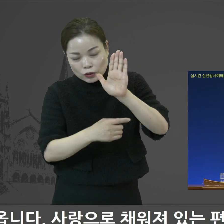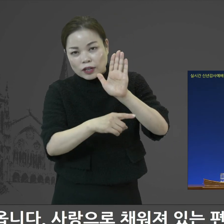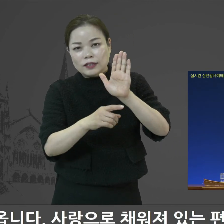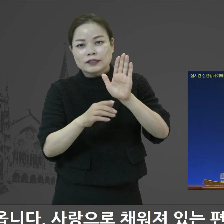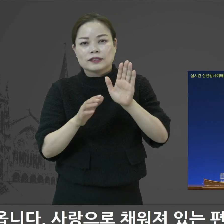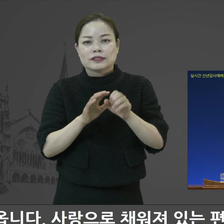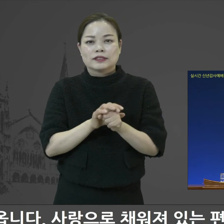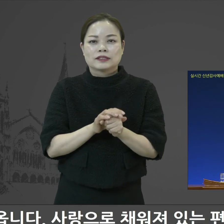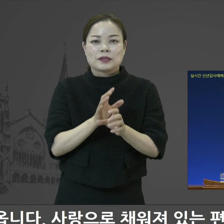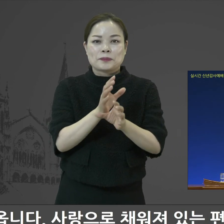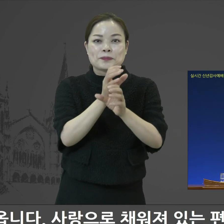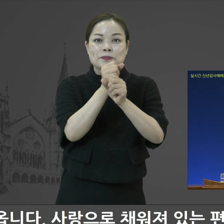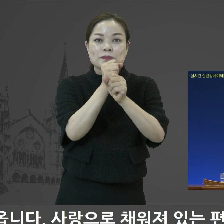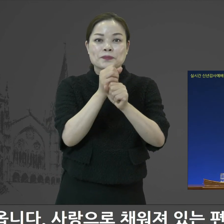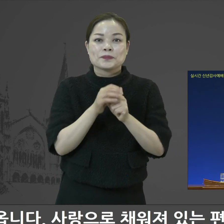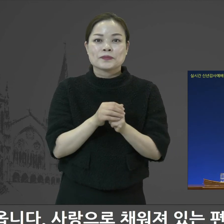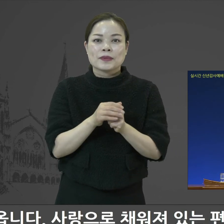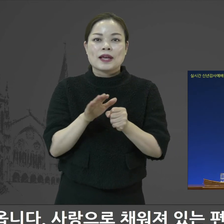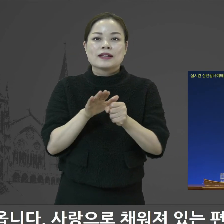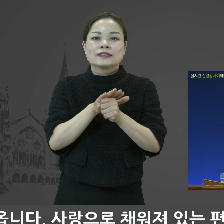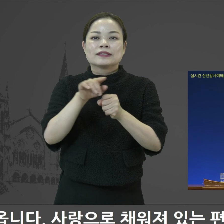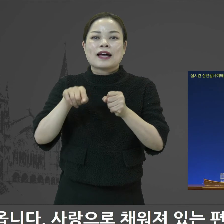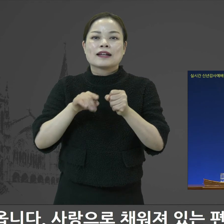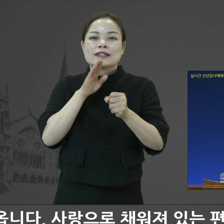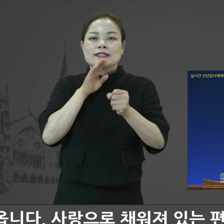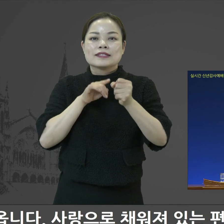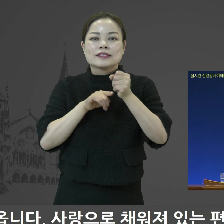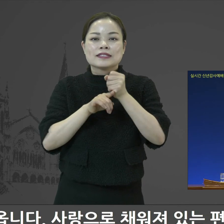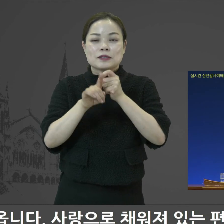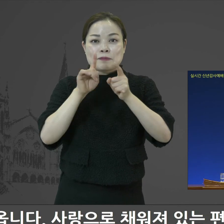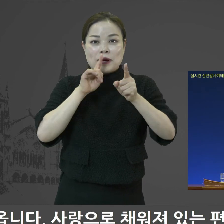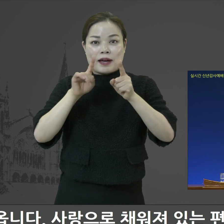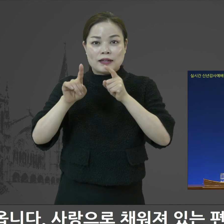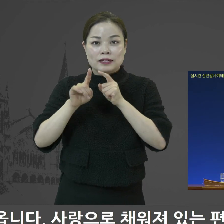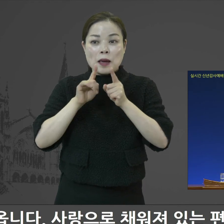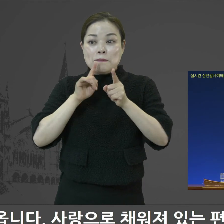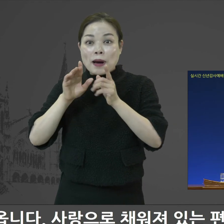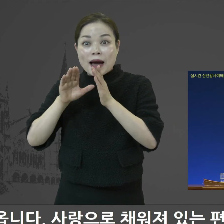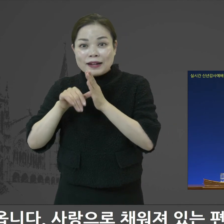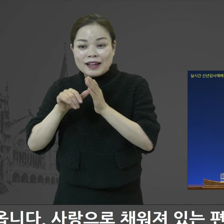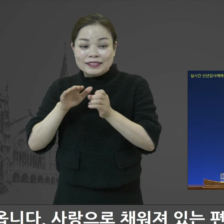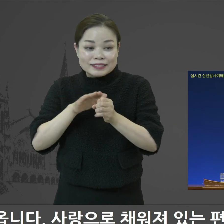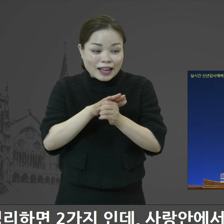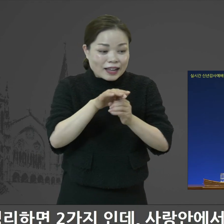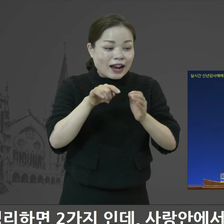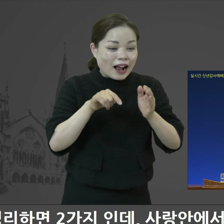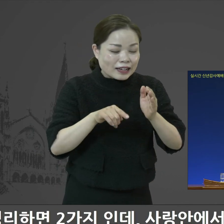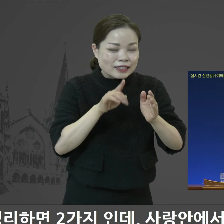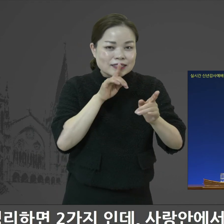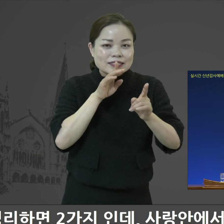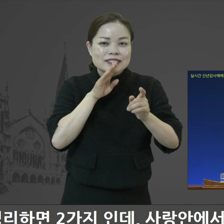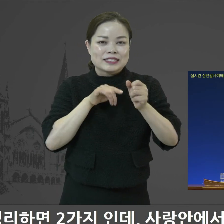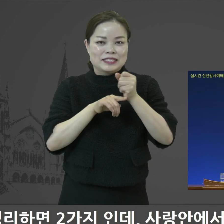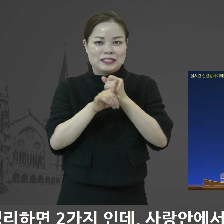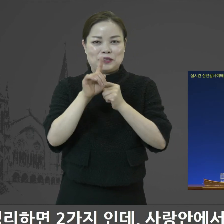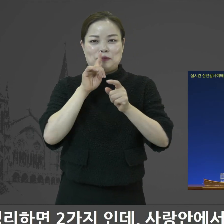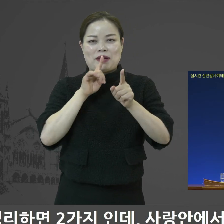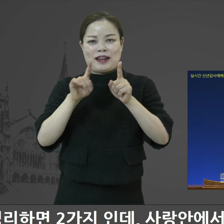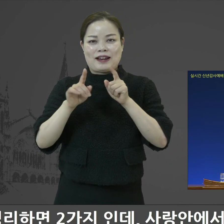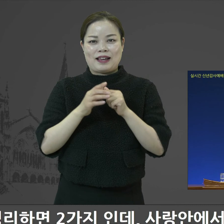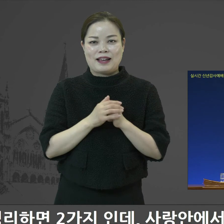하나는요, 사랑 안에서 진리를 말하라. 말할 때에는 사랑 안에서 진리를 말하라,